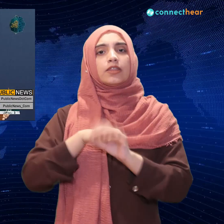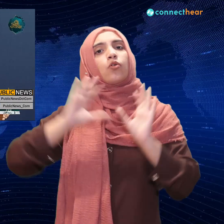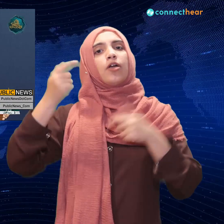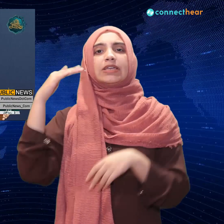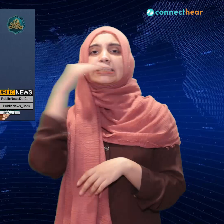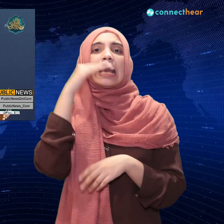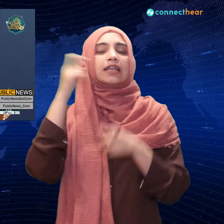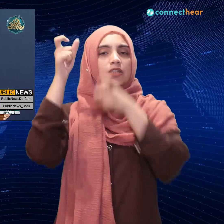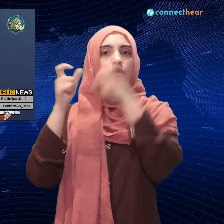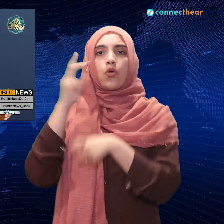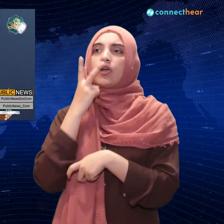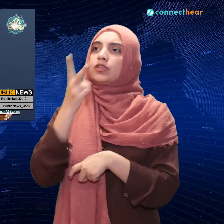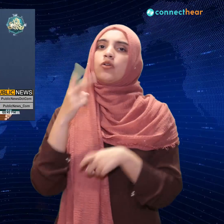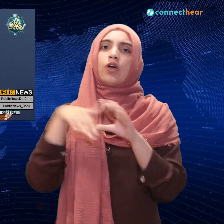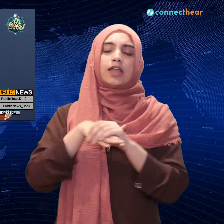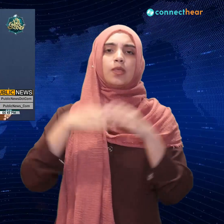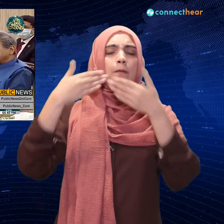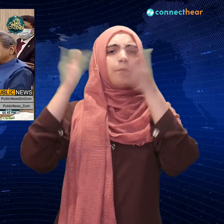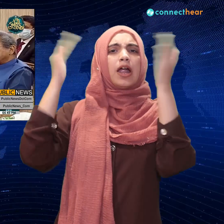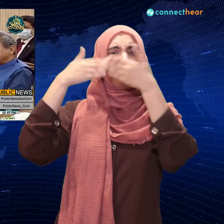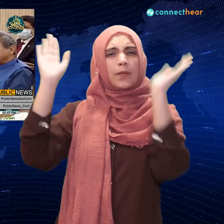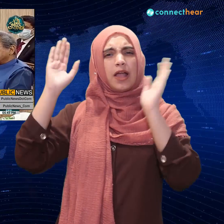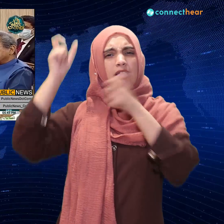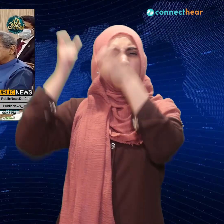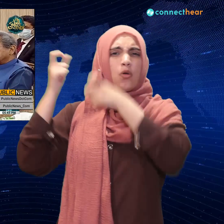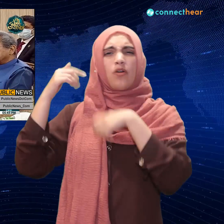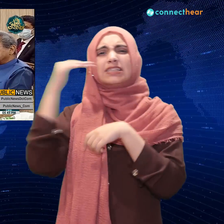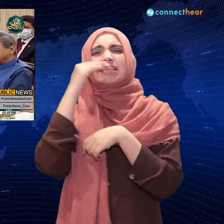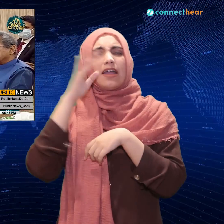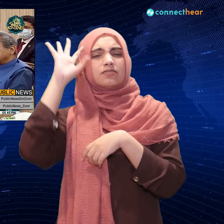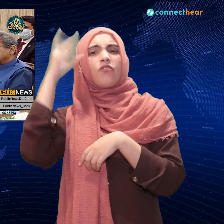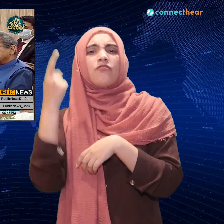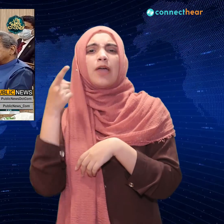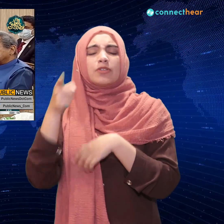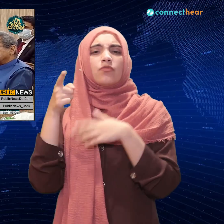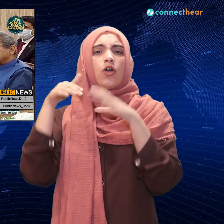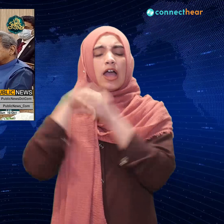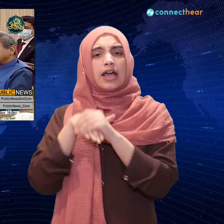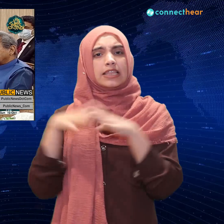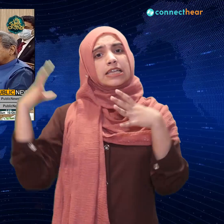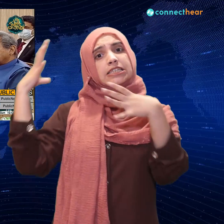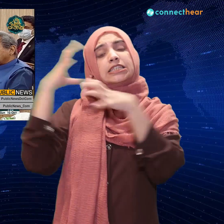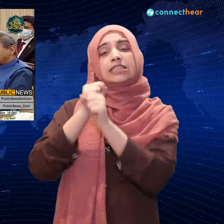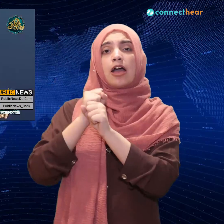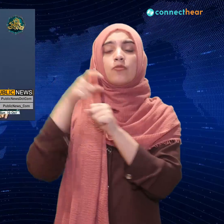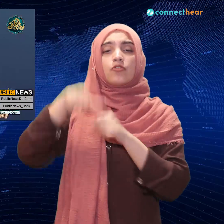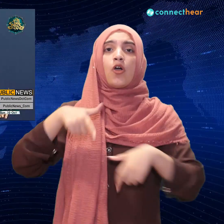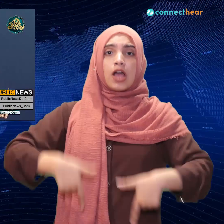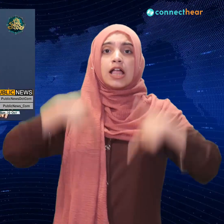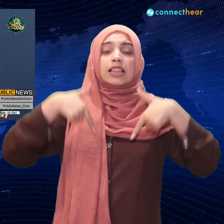لیں، جتنے بڑے بڑے نام تھے اگلے 500-600 سال تک، وہ ساروں کا بالکل ان کی